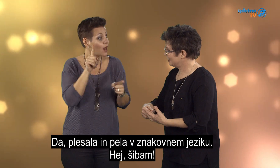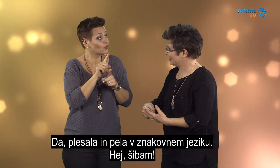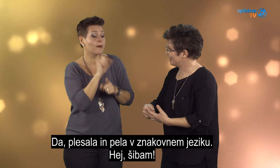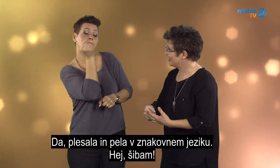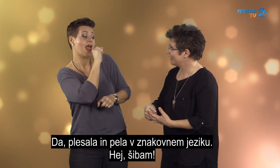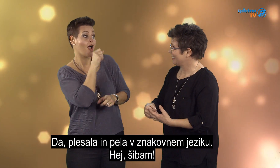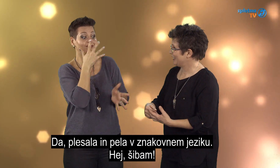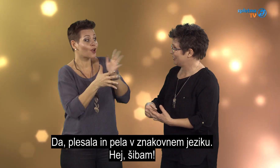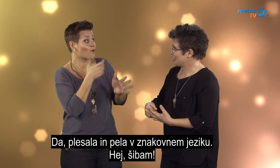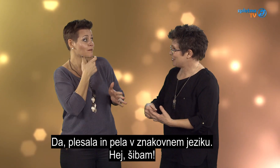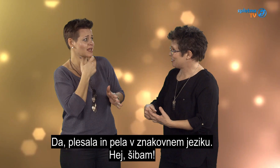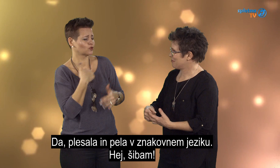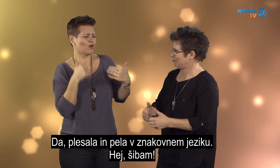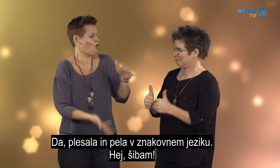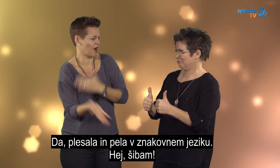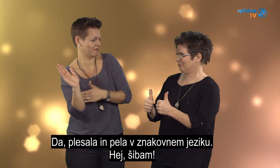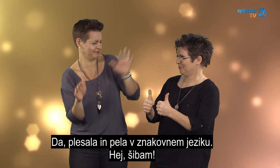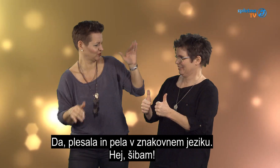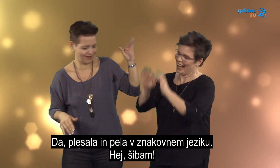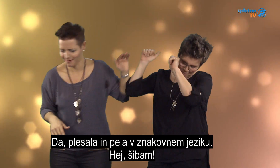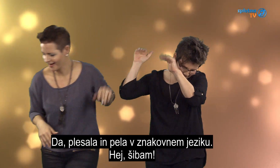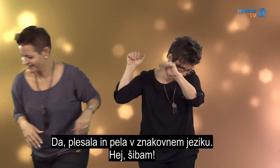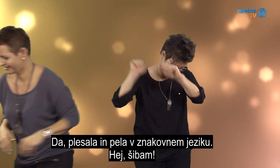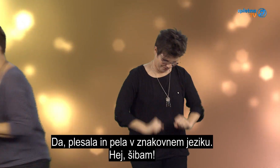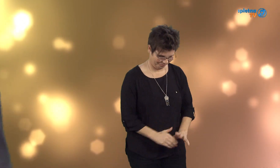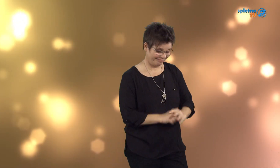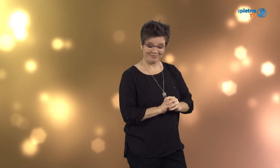Da, plesala in pela v znakovnem jeziku. Hej, šibam!